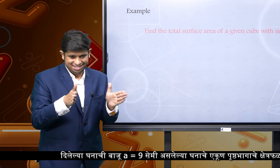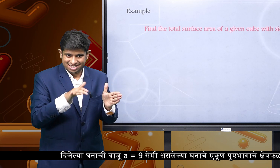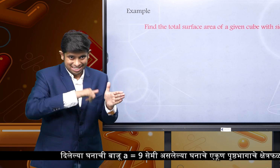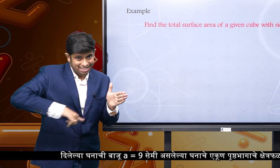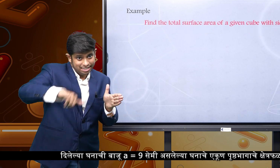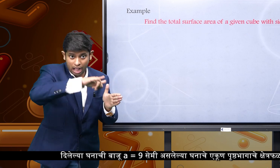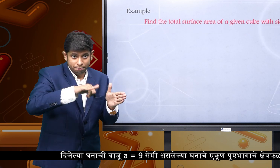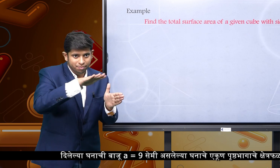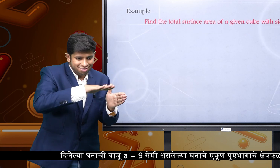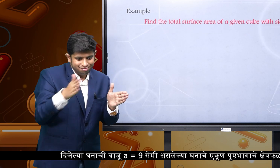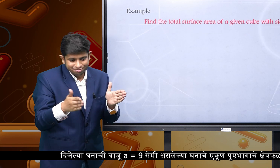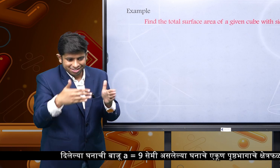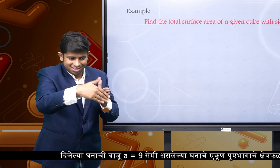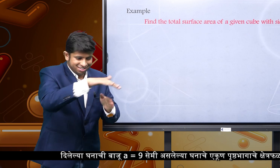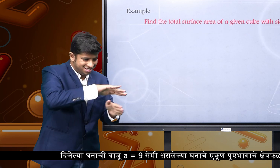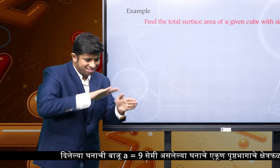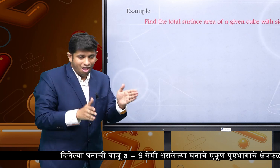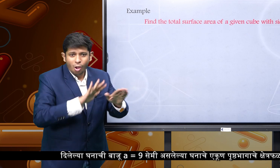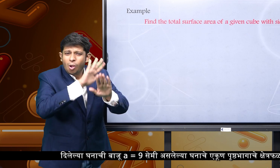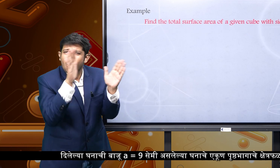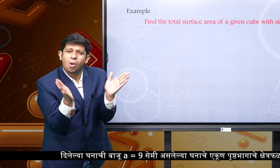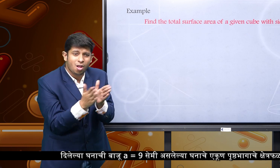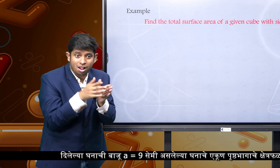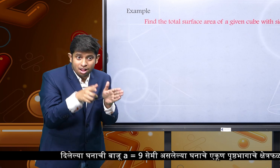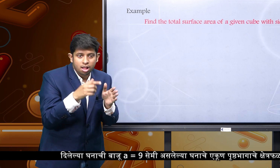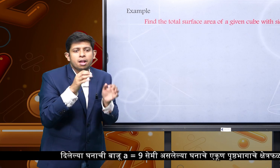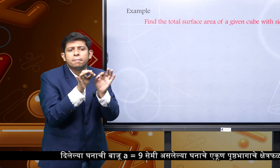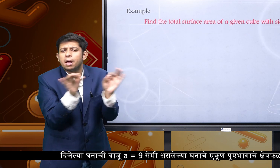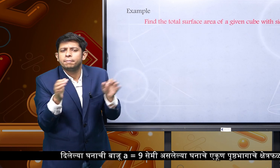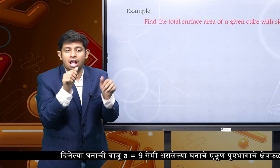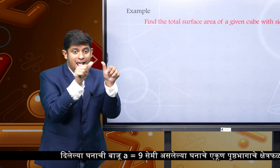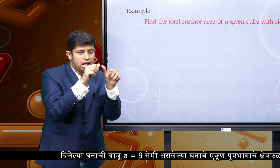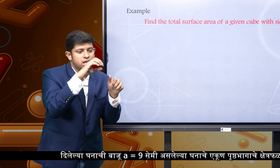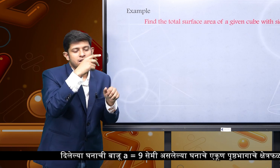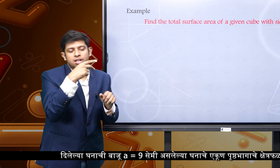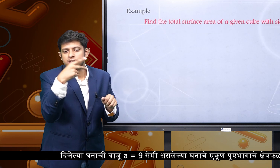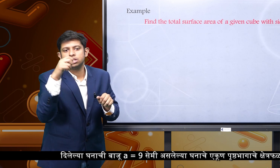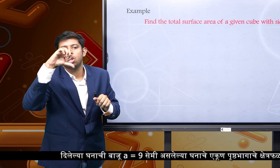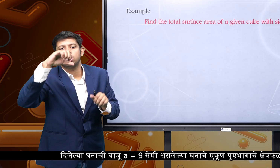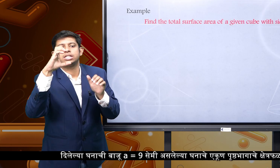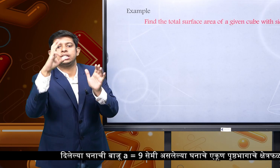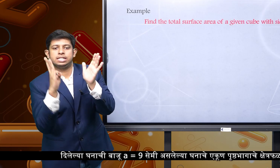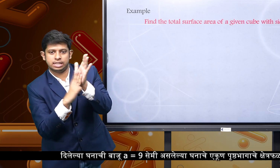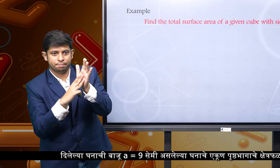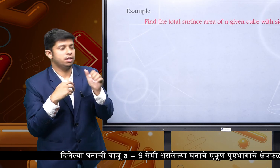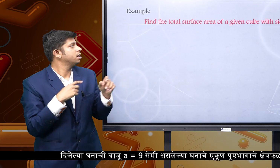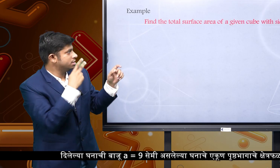दिलेल्या घनाची बाजू A बरोबर 9 सेंटीमीटर असलेल्या घनाचे एकूण पृष्ठभागाचे क्षेत्रफळ काढा.